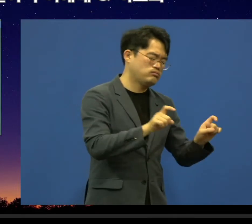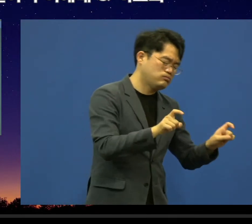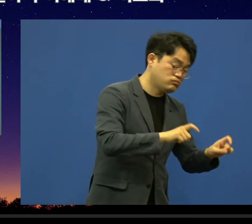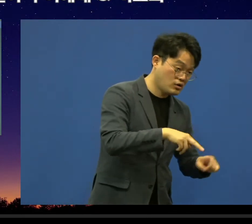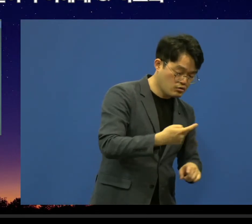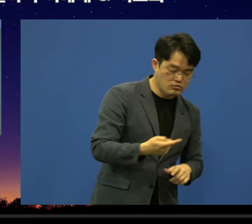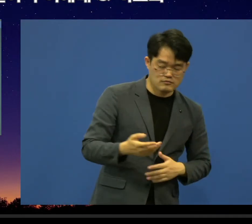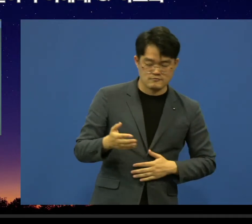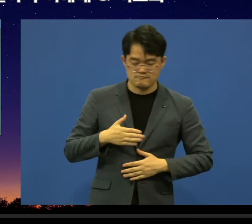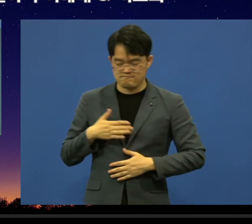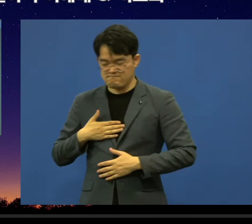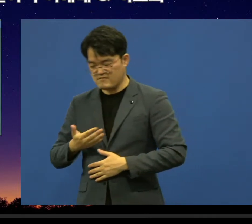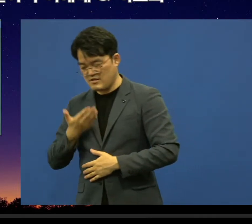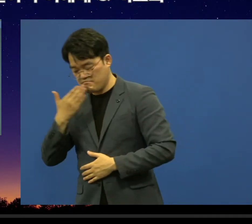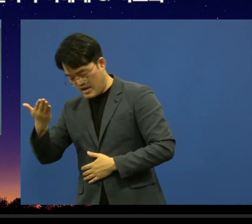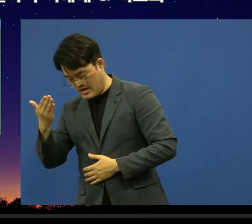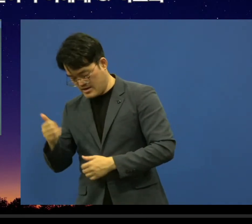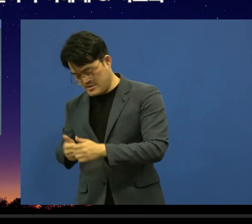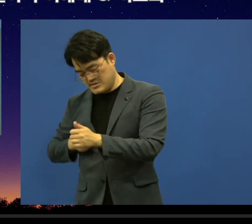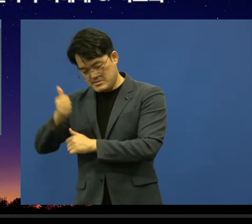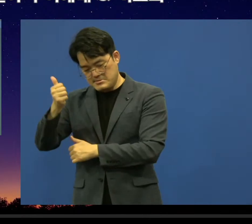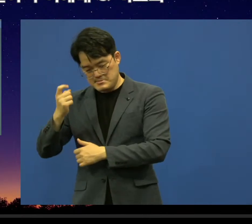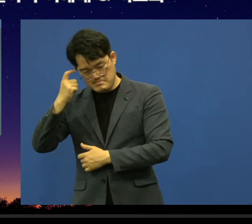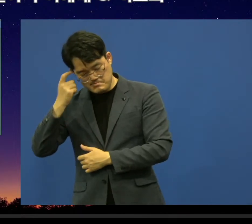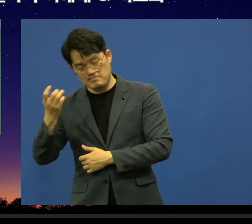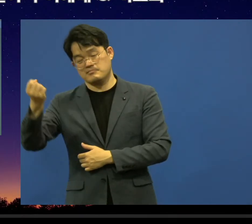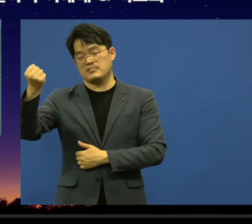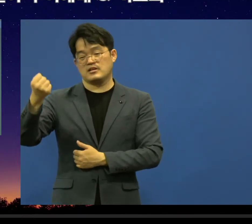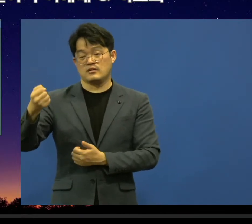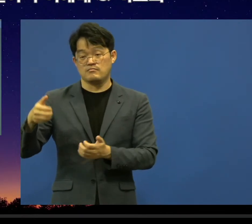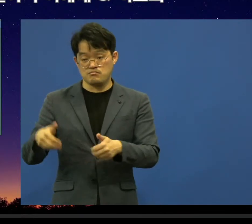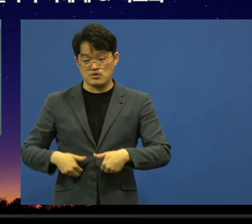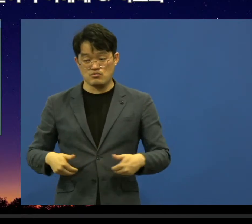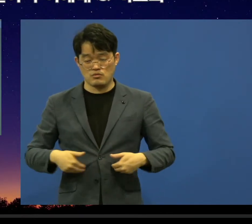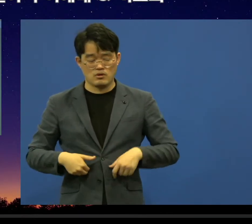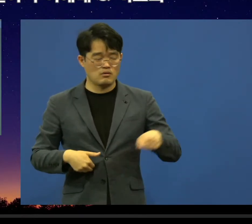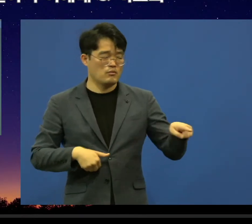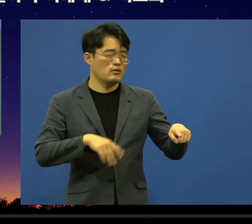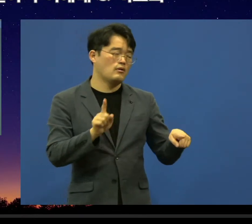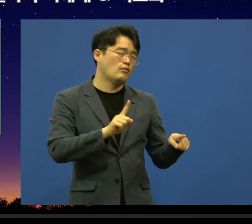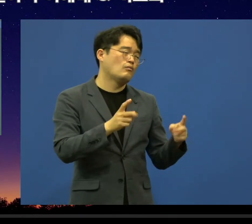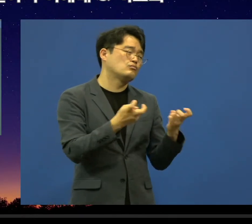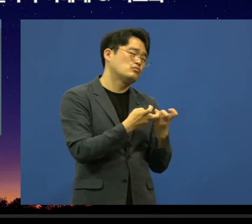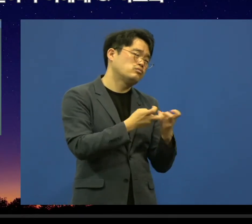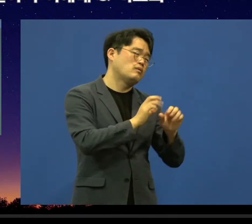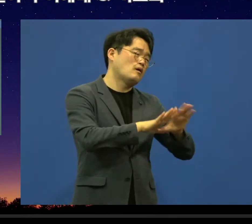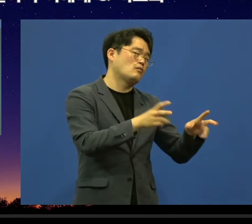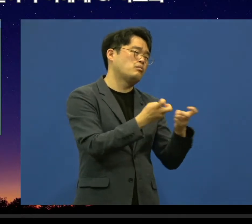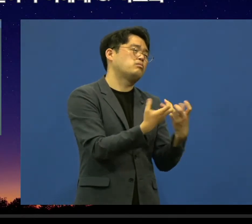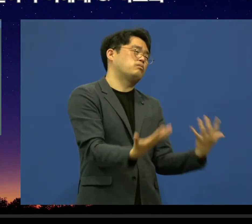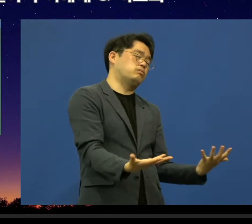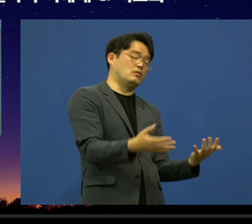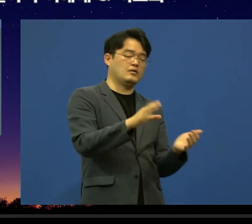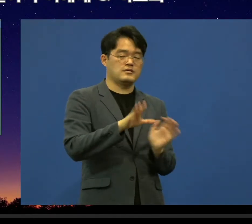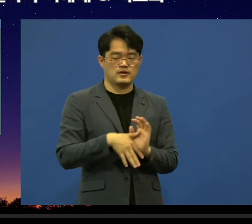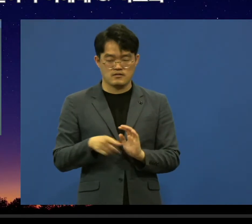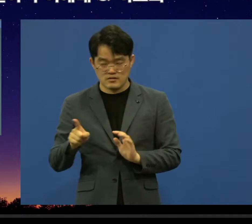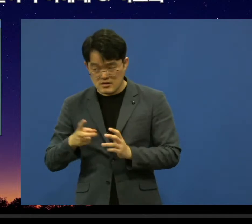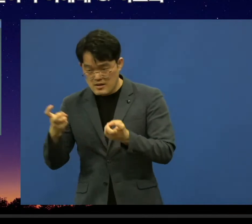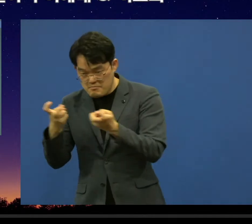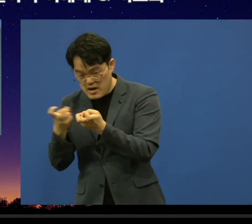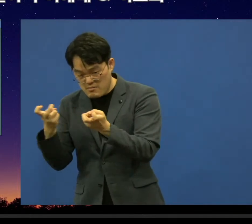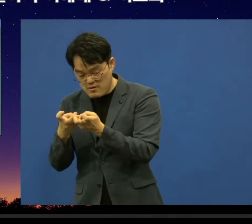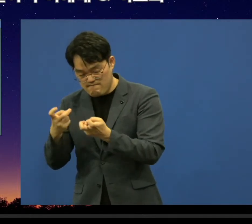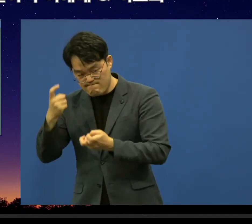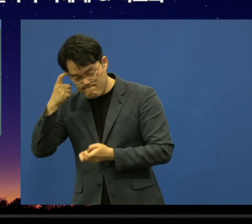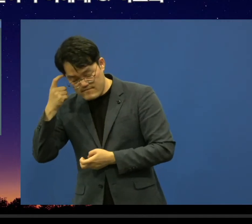답을 제시할 수 있어야 합니다. 모두가 두려움의 소리로 들을 때 다르게 듣는 이 영적